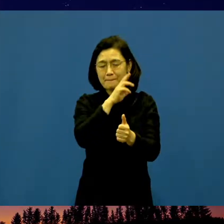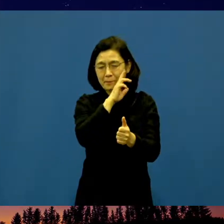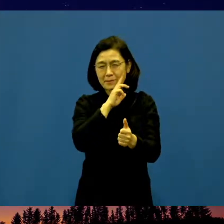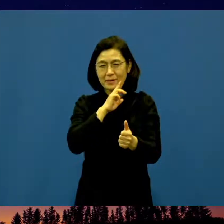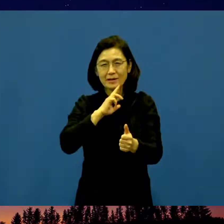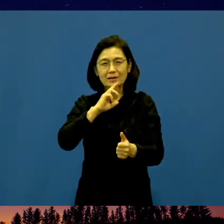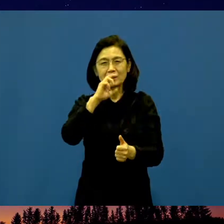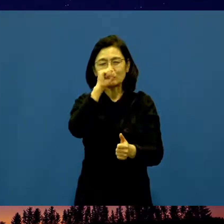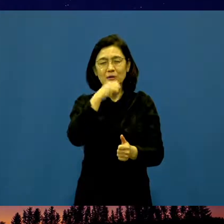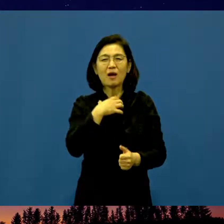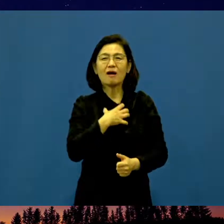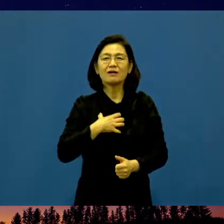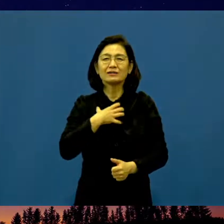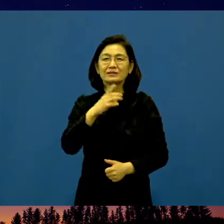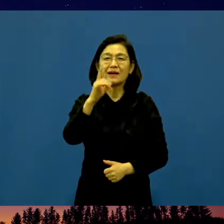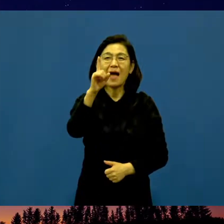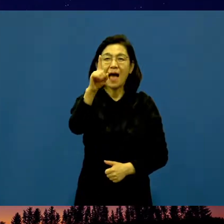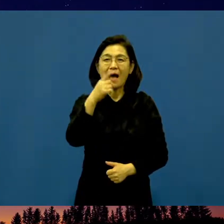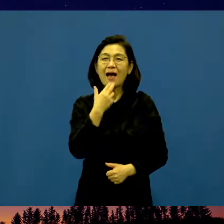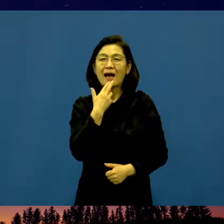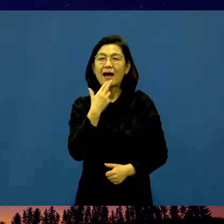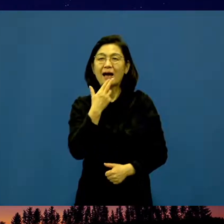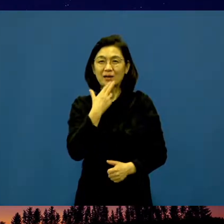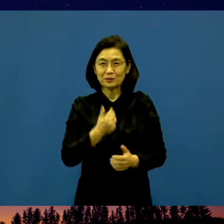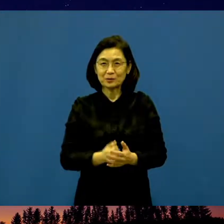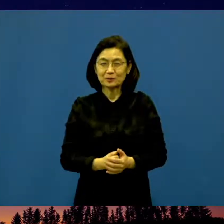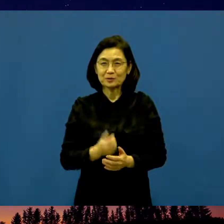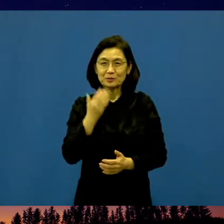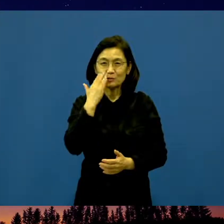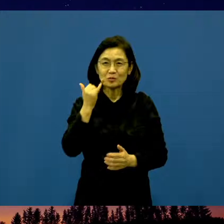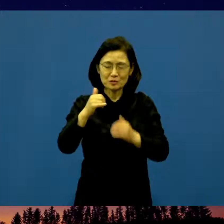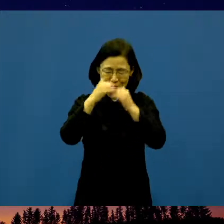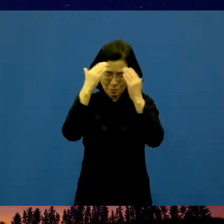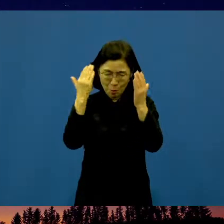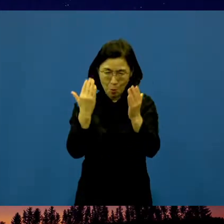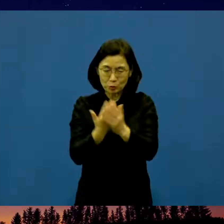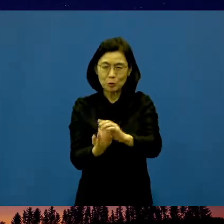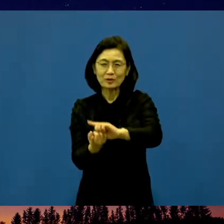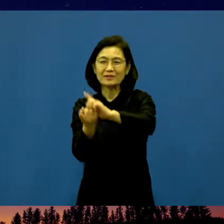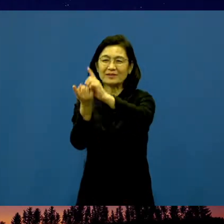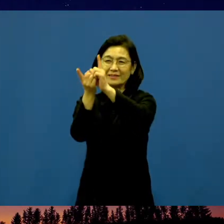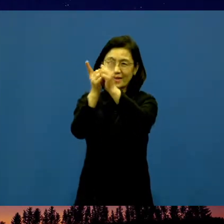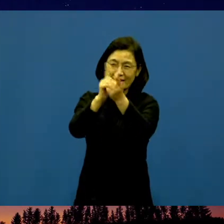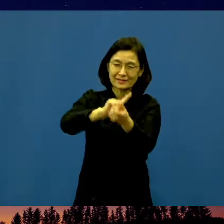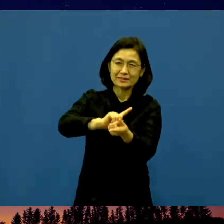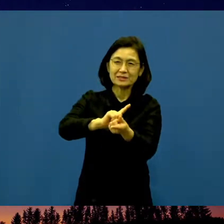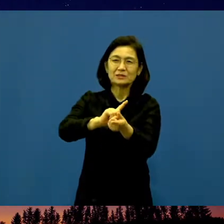자녀는 걱정할 게 하나도 없어요. 부모가 모든 것을 대신해 주기 때문에 그렇습니다.